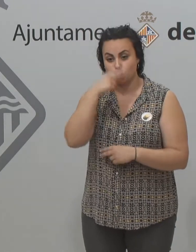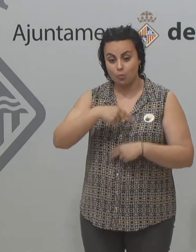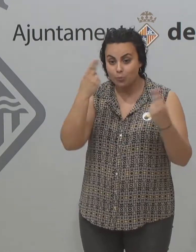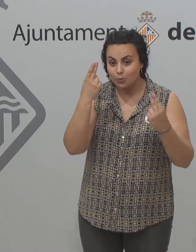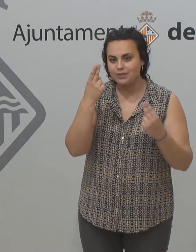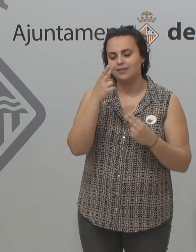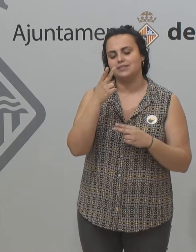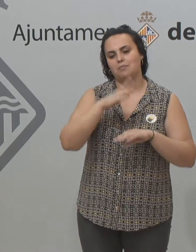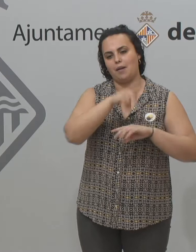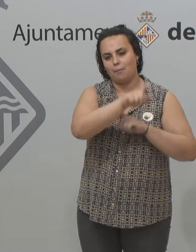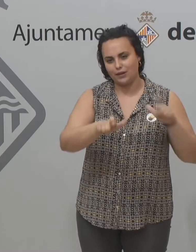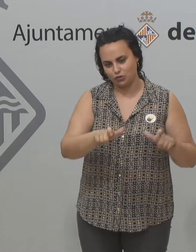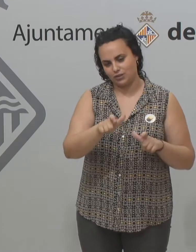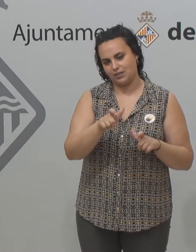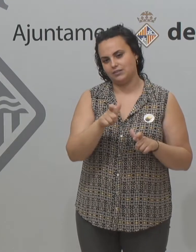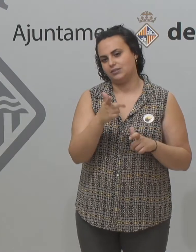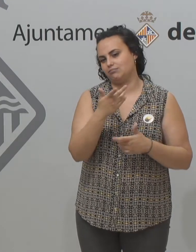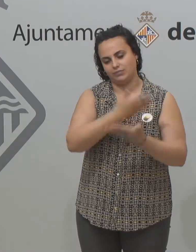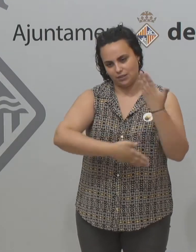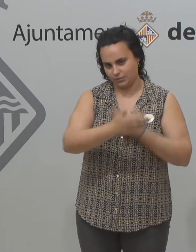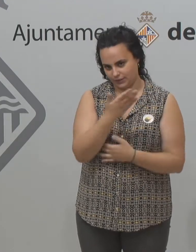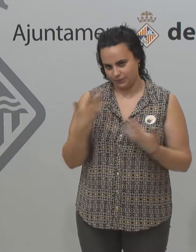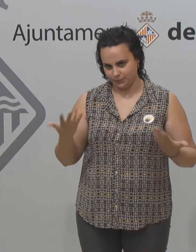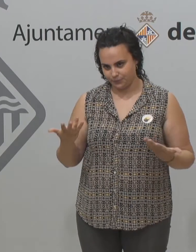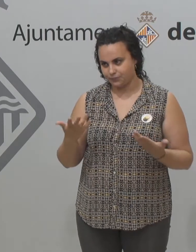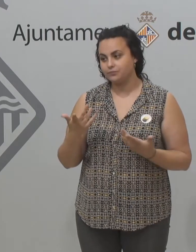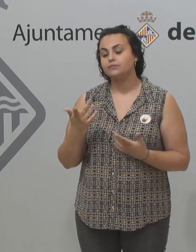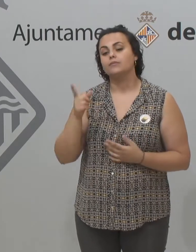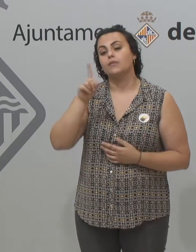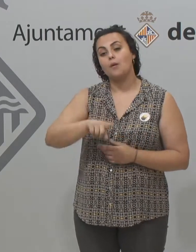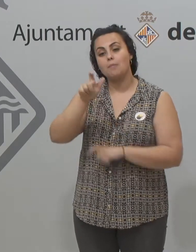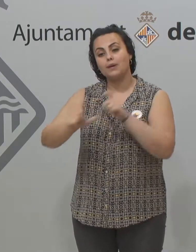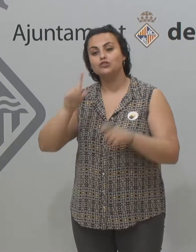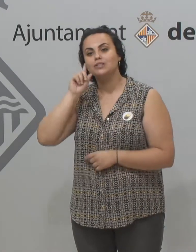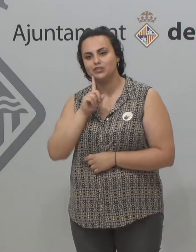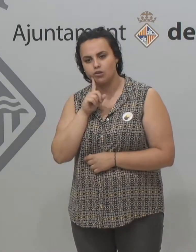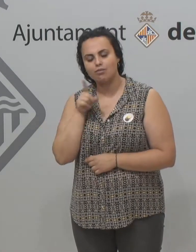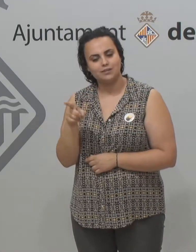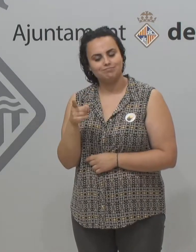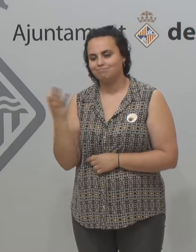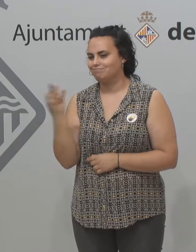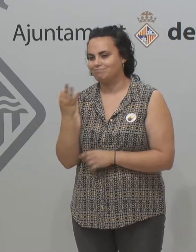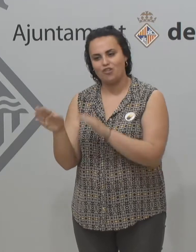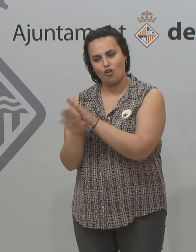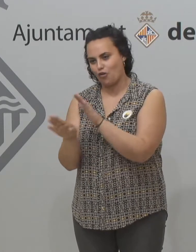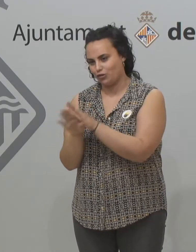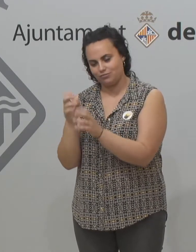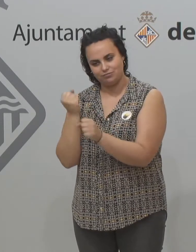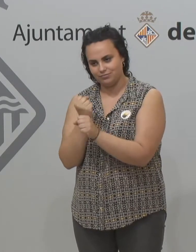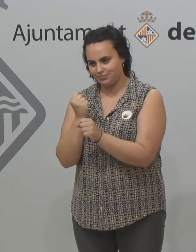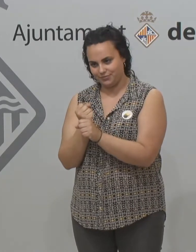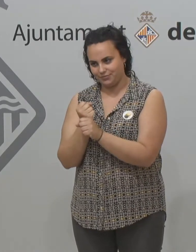que tenen diversitat funcional. Però, en el cas de les persones sordes, encara ens queda una tasca molt important a